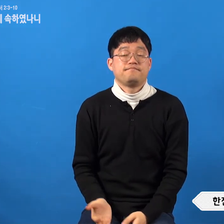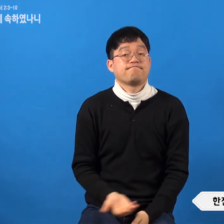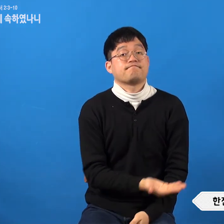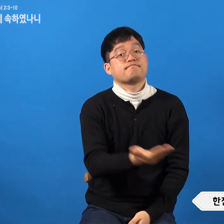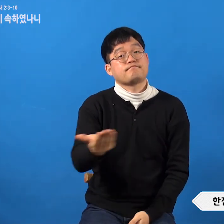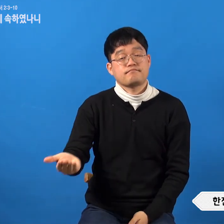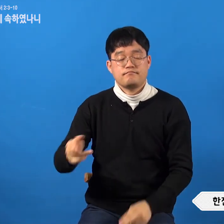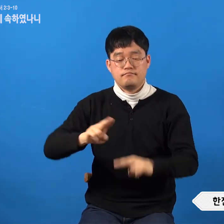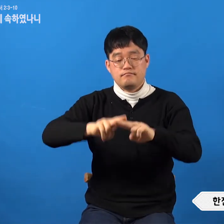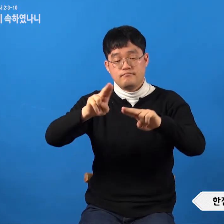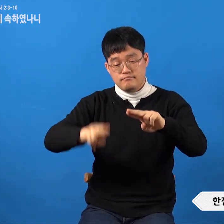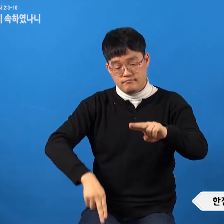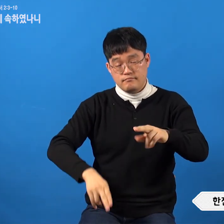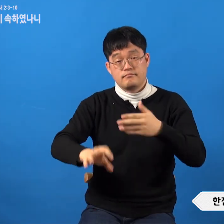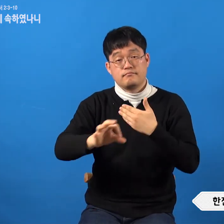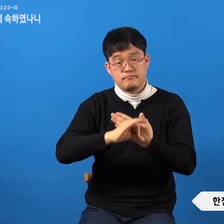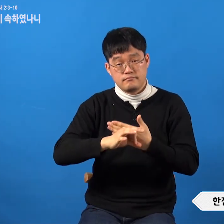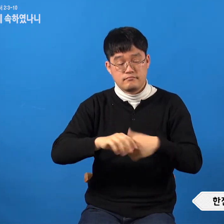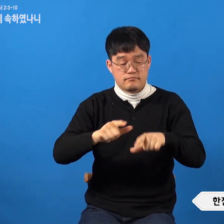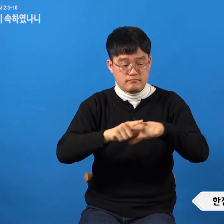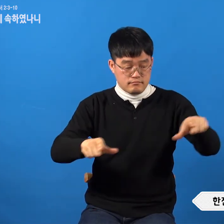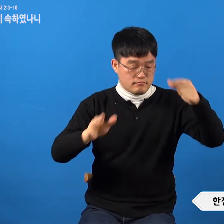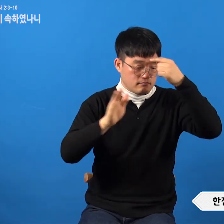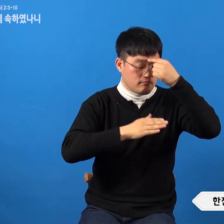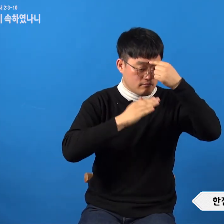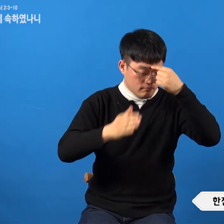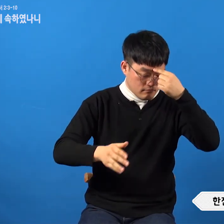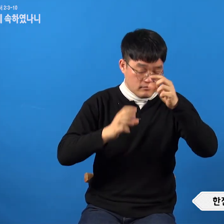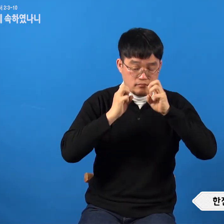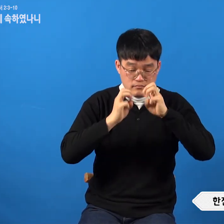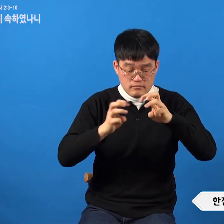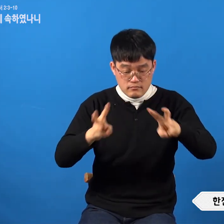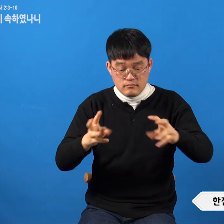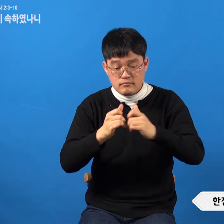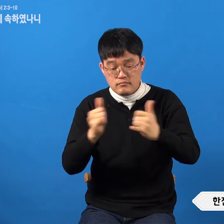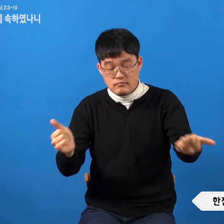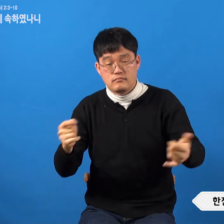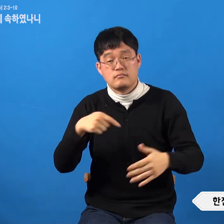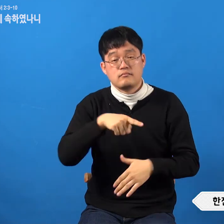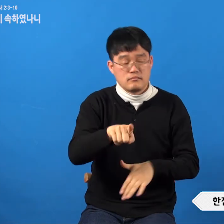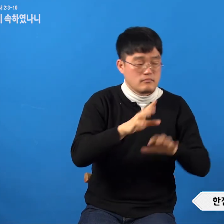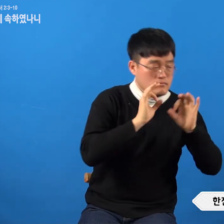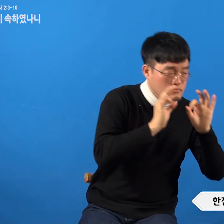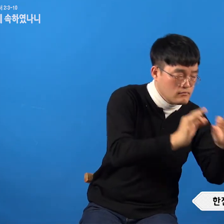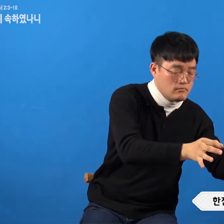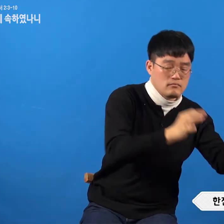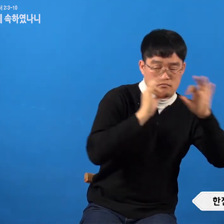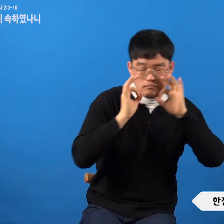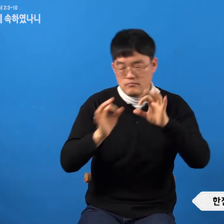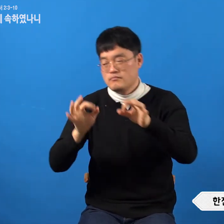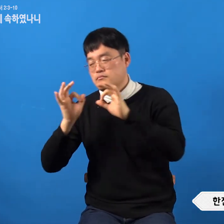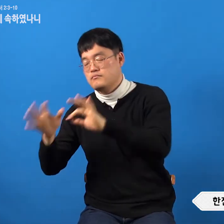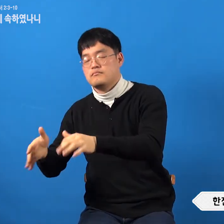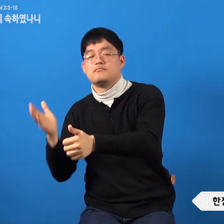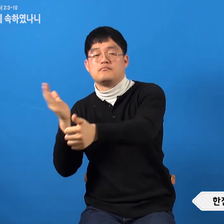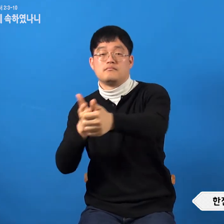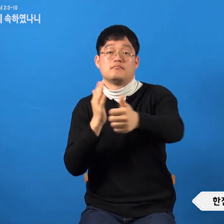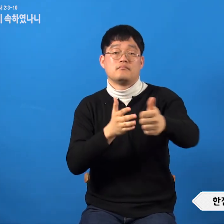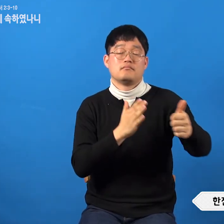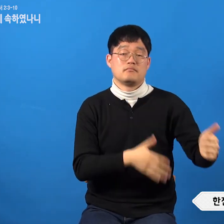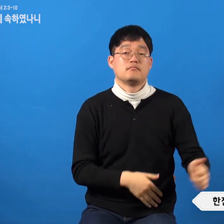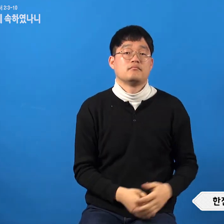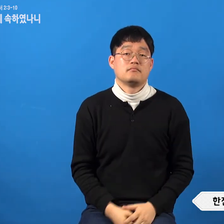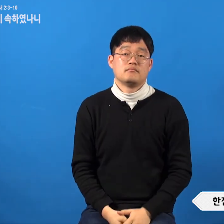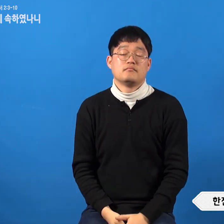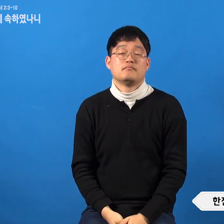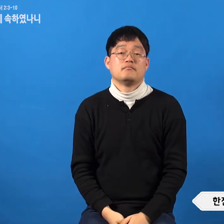여러분, 은퇴하시면 평신도 선교사로 나가서 좀 전도도 많이 하시기를 바랍니다. 한번 나가면 죽을 때까지 거기 있어야 된다,